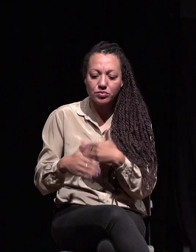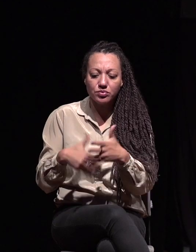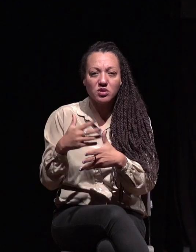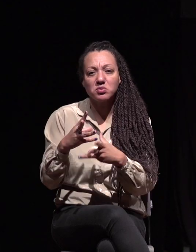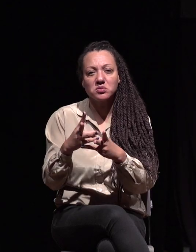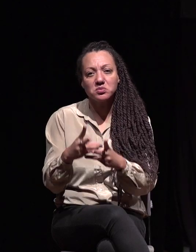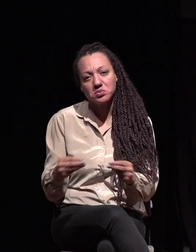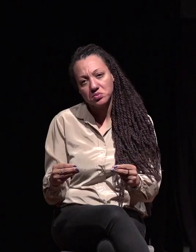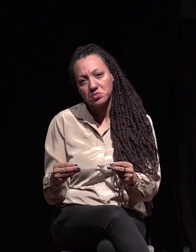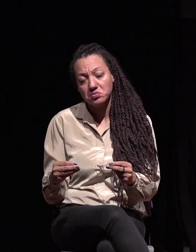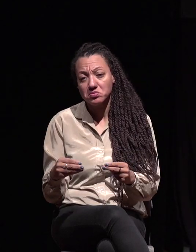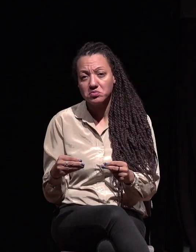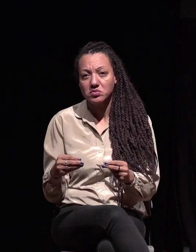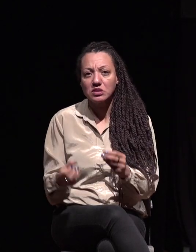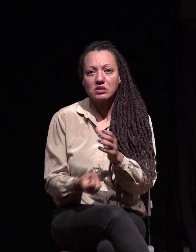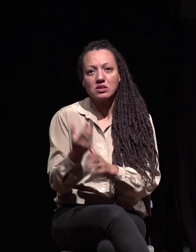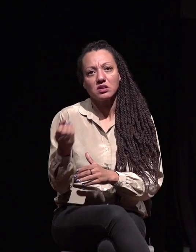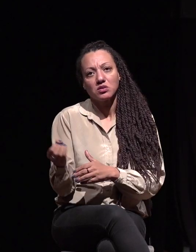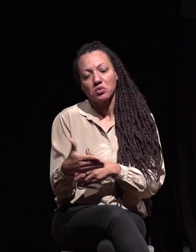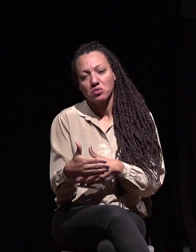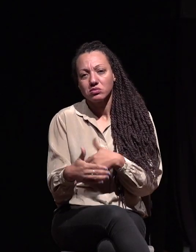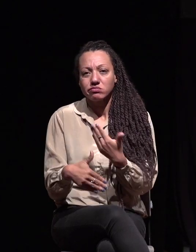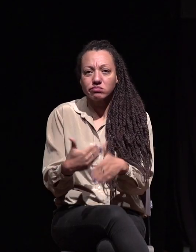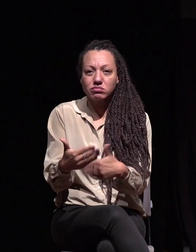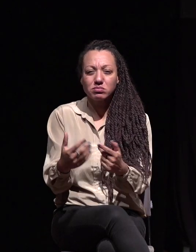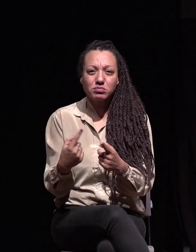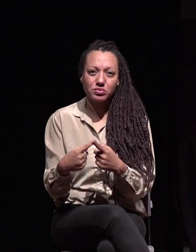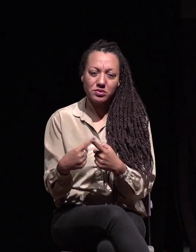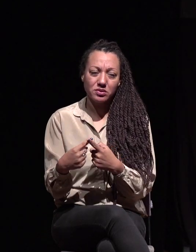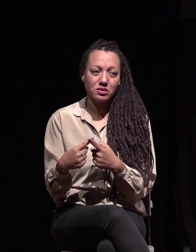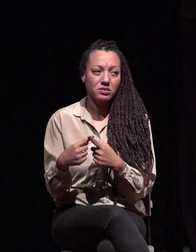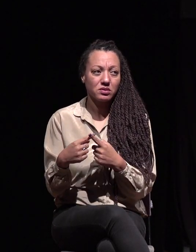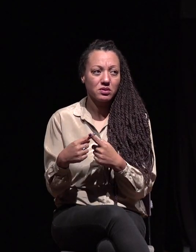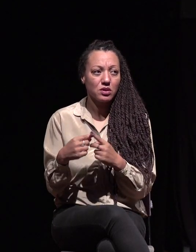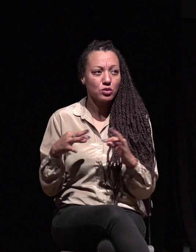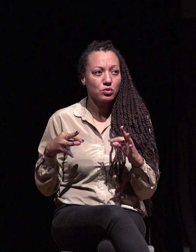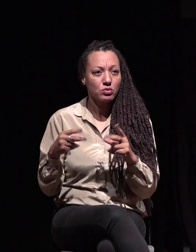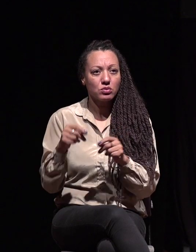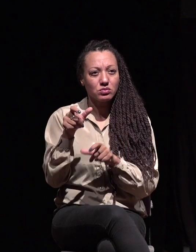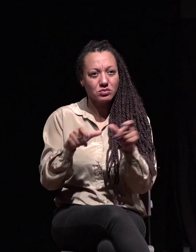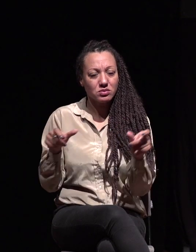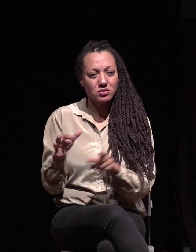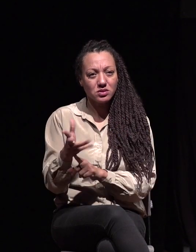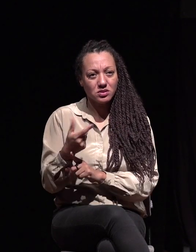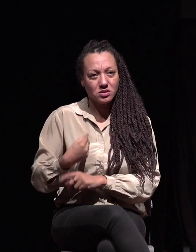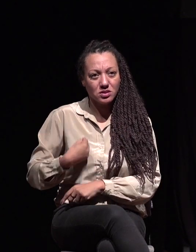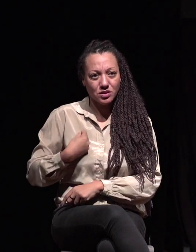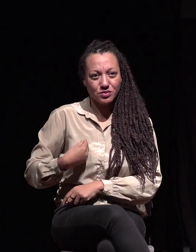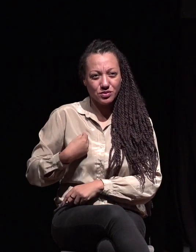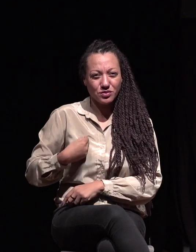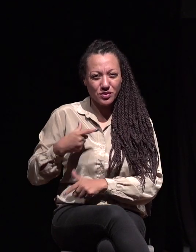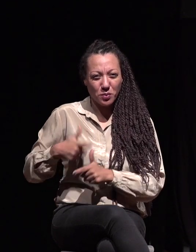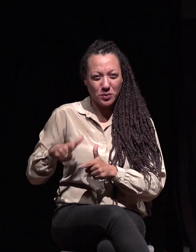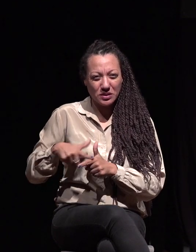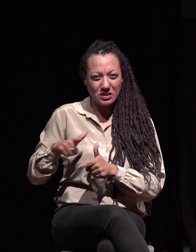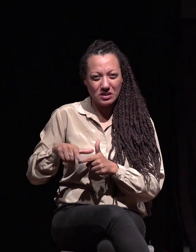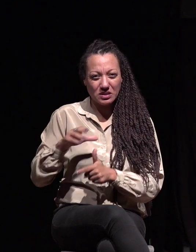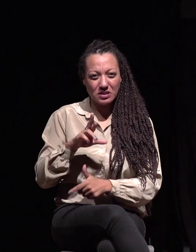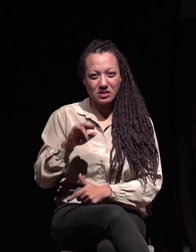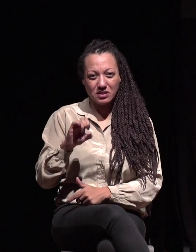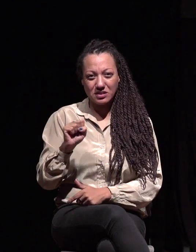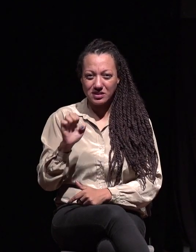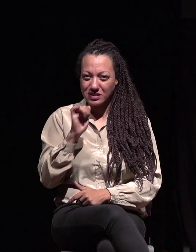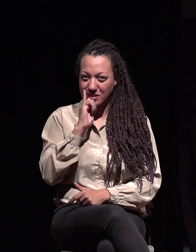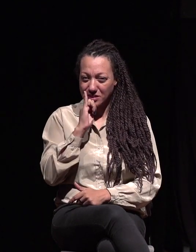importantes. Acho que todo momento de crise e todos os artistas que viveram dos anos 30 aos